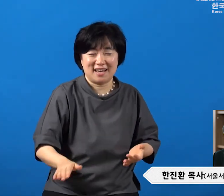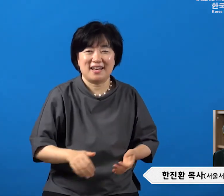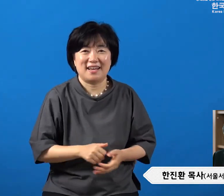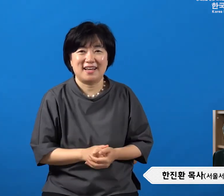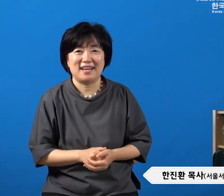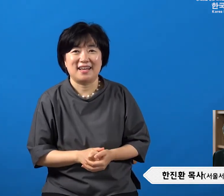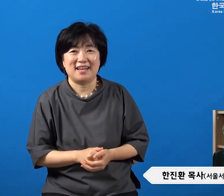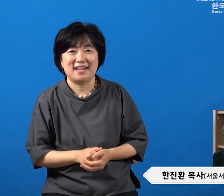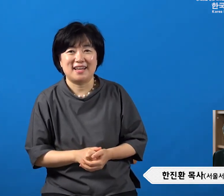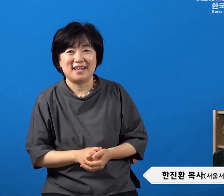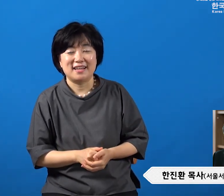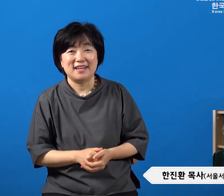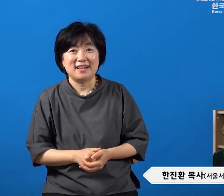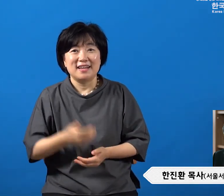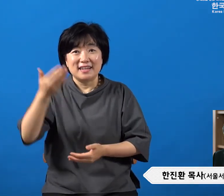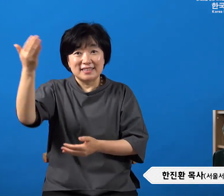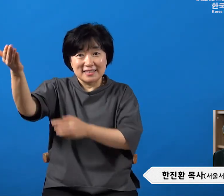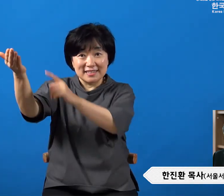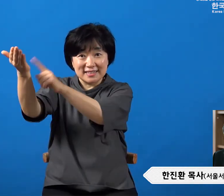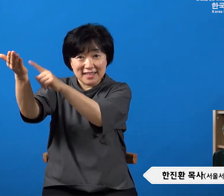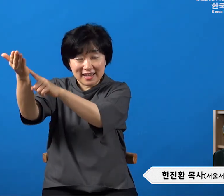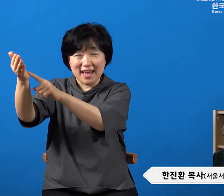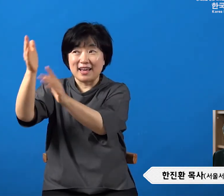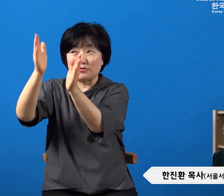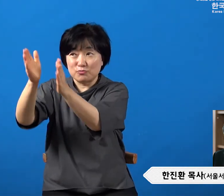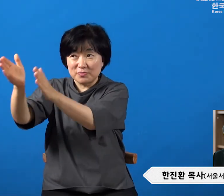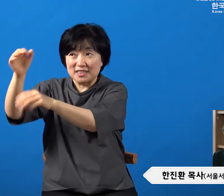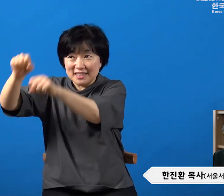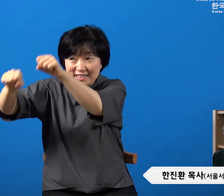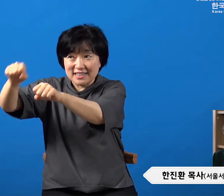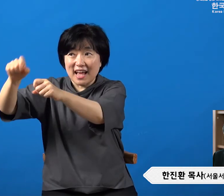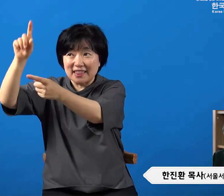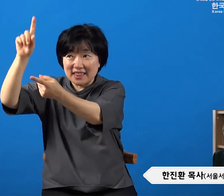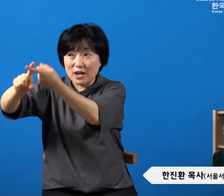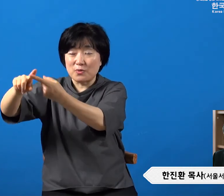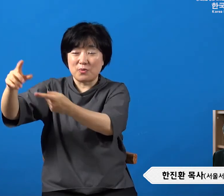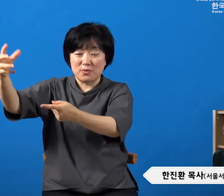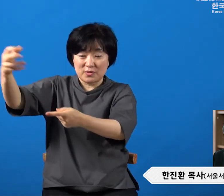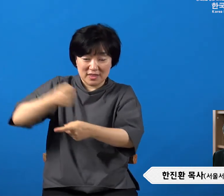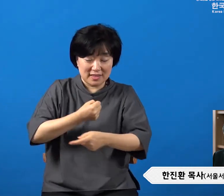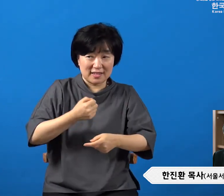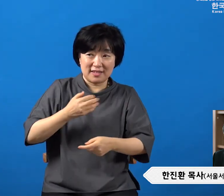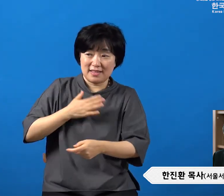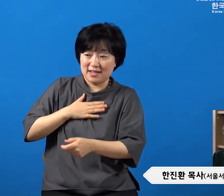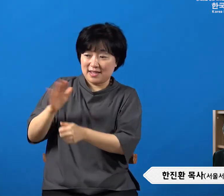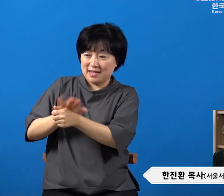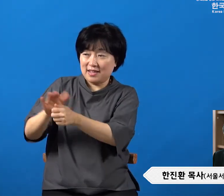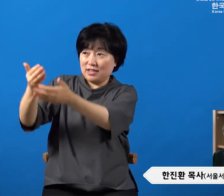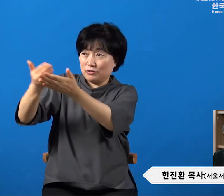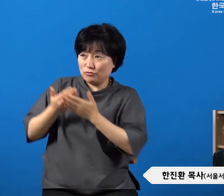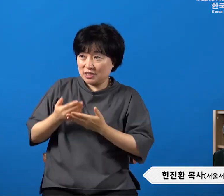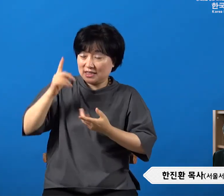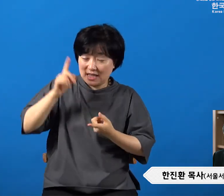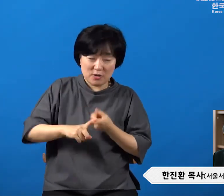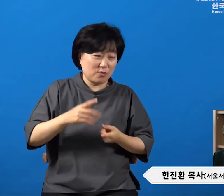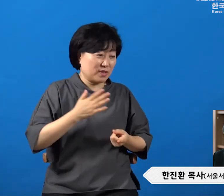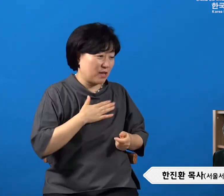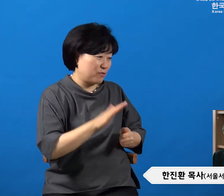한번 따라 하십시다. 당신이 제게 하신 대로 저도 다른 사람들에게 하겠습니다.